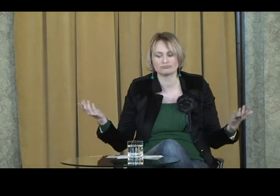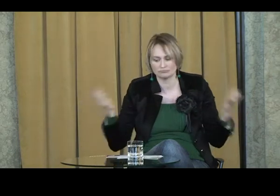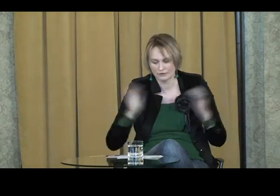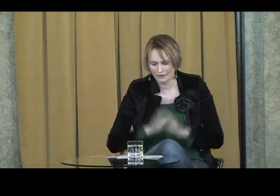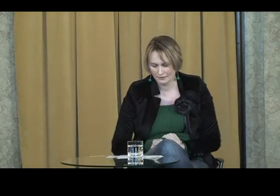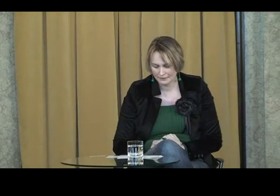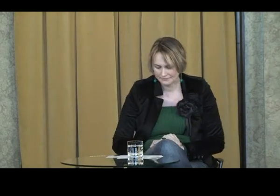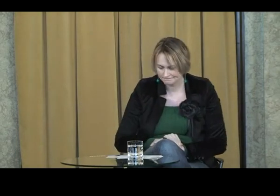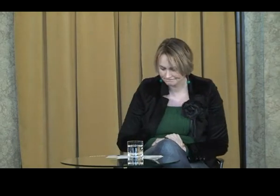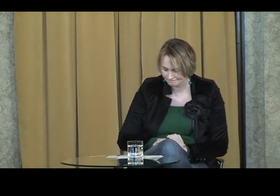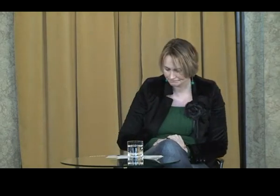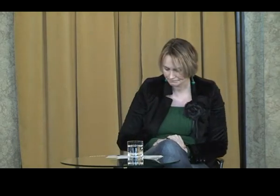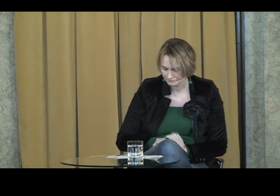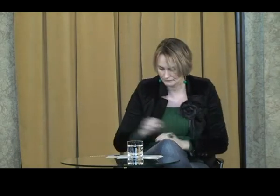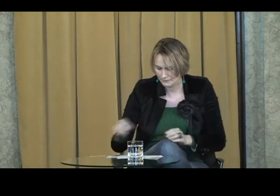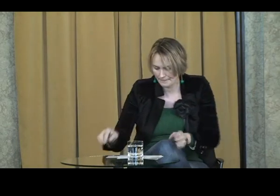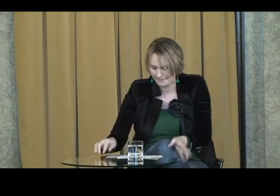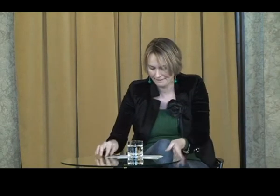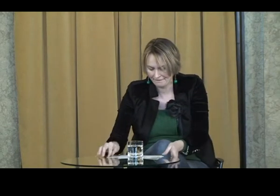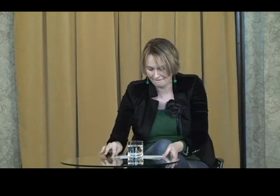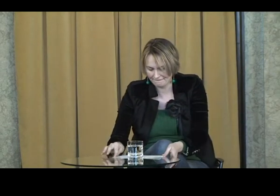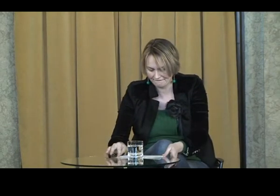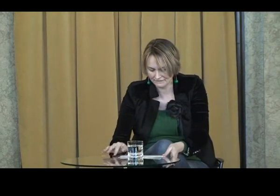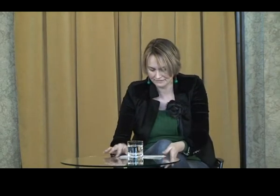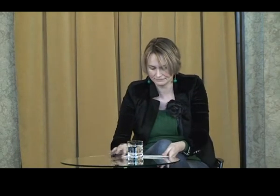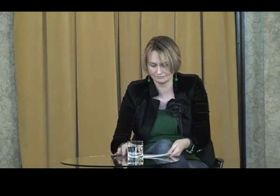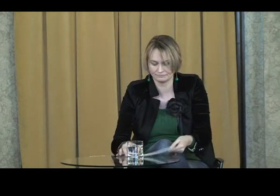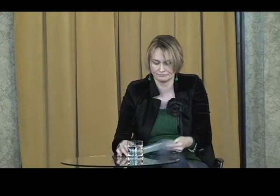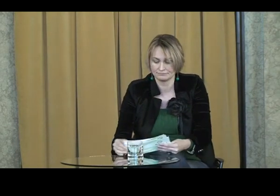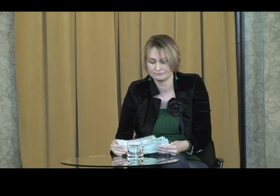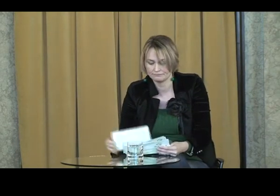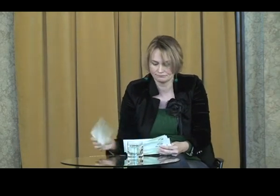Stimmen, die Wählerstimmen anschauen, wird es auch immer wichtiger.